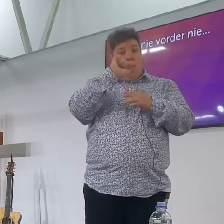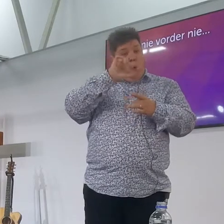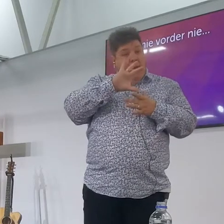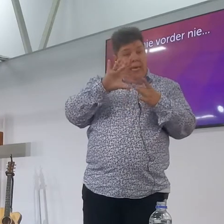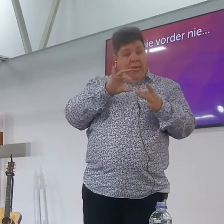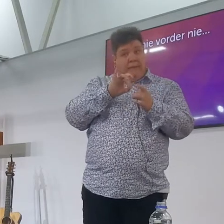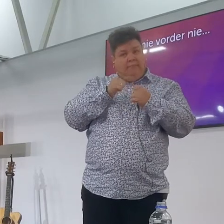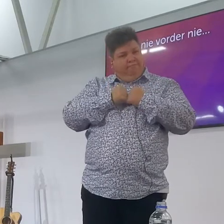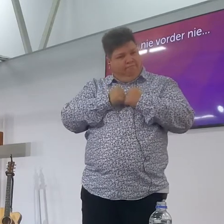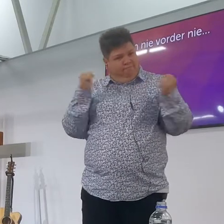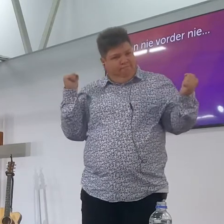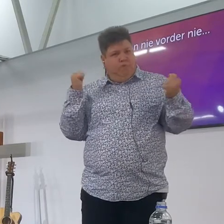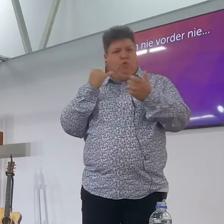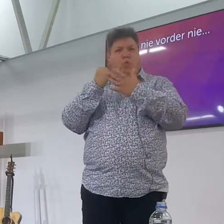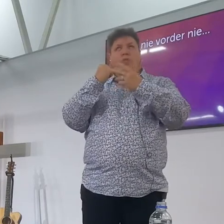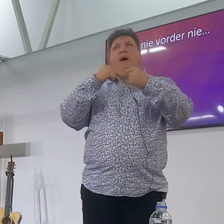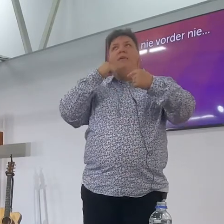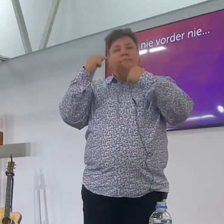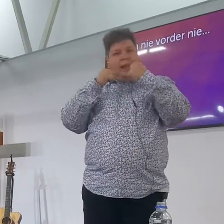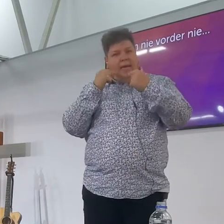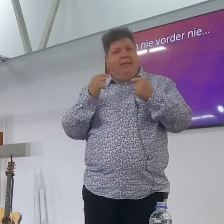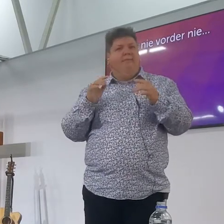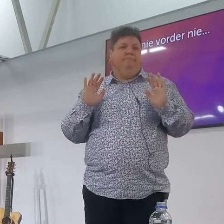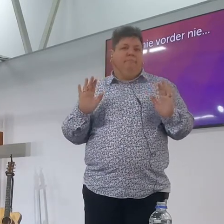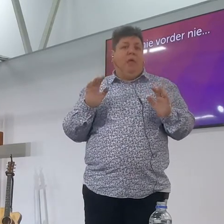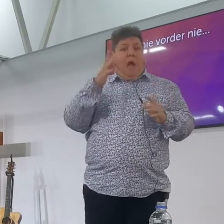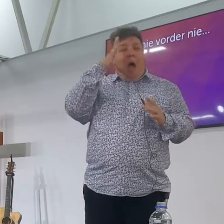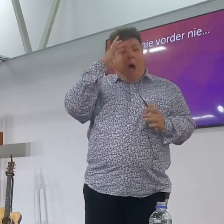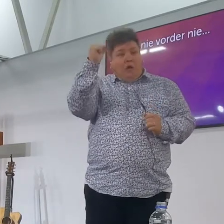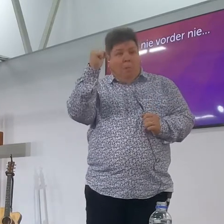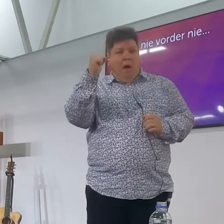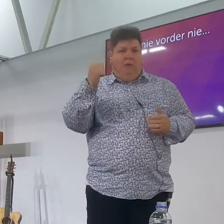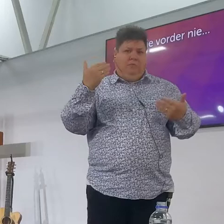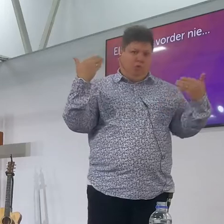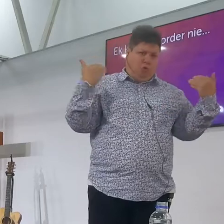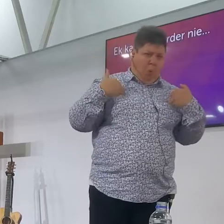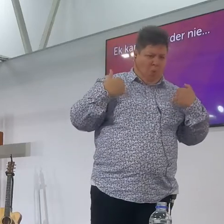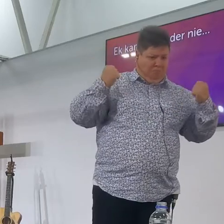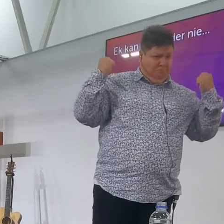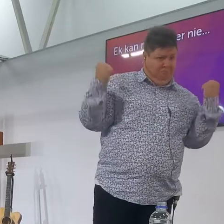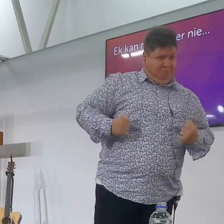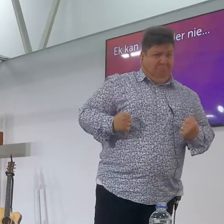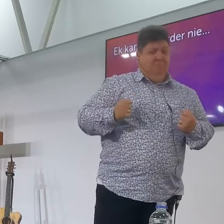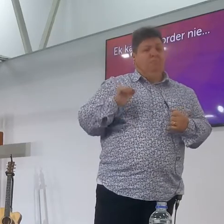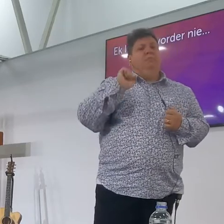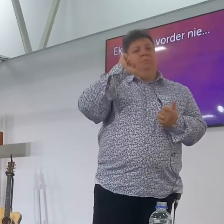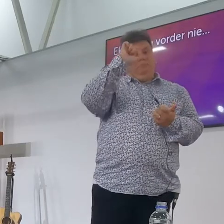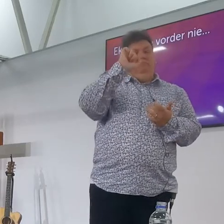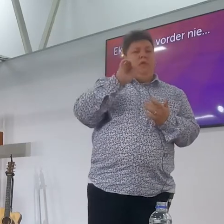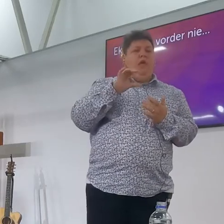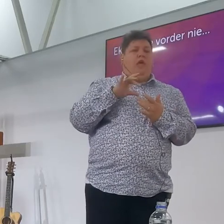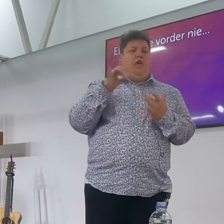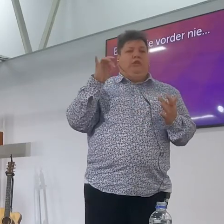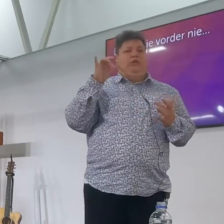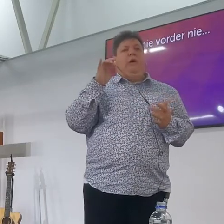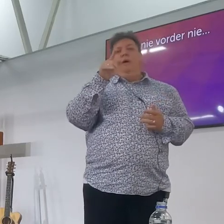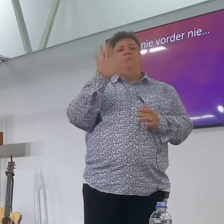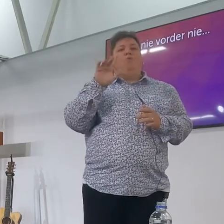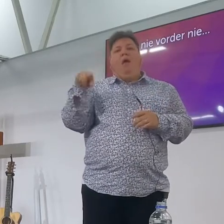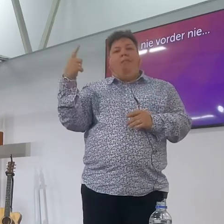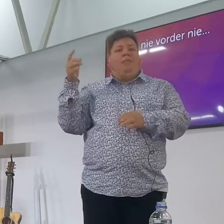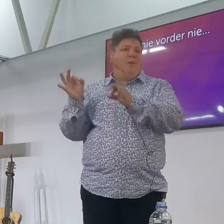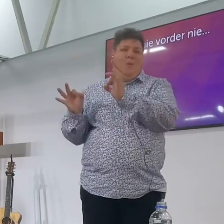voel, dis maar nou hoe ek is, ek is so gebore en so getoe, weet, moenie praat oor my sonde nie, jy het jou eie sonde, is dit nie